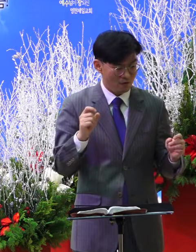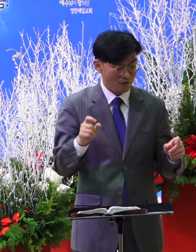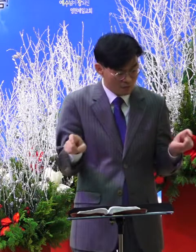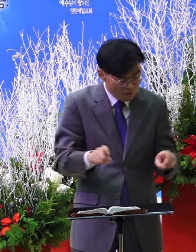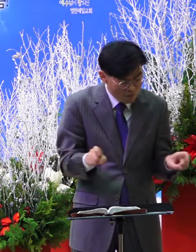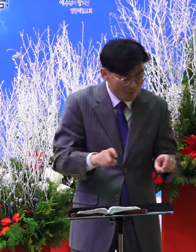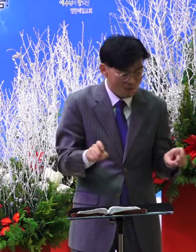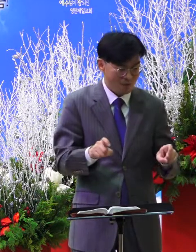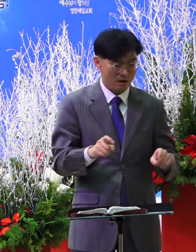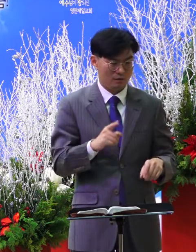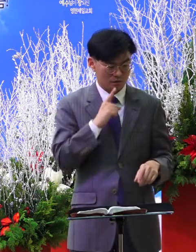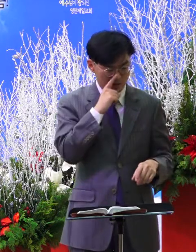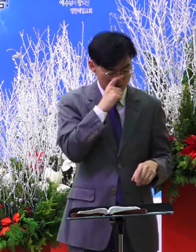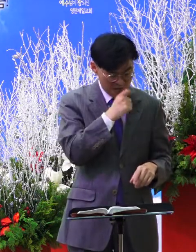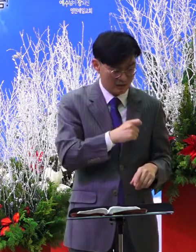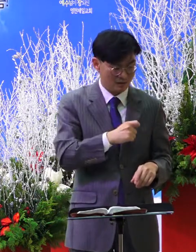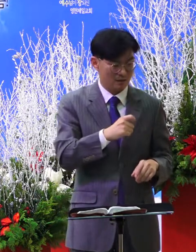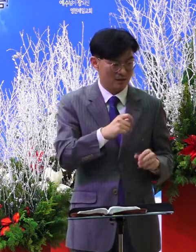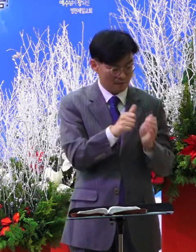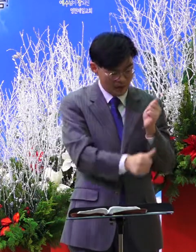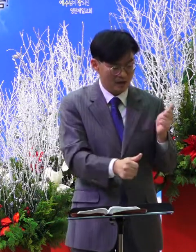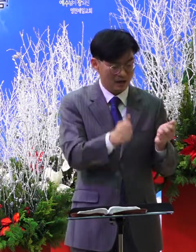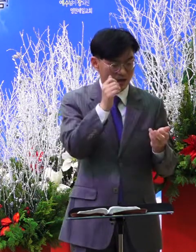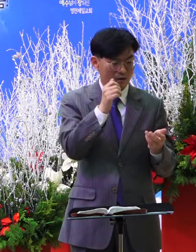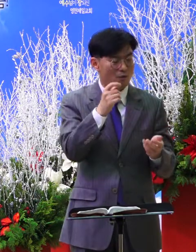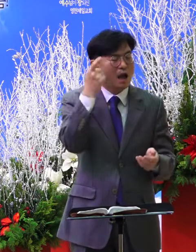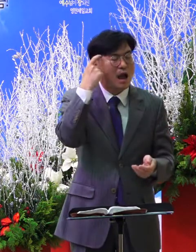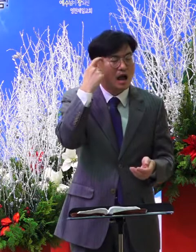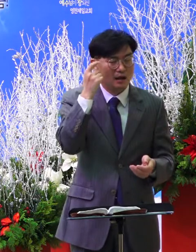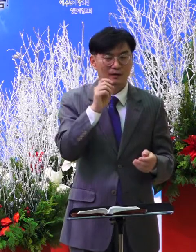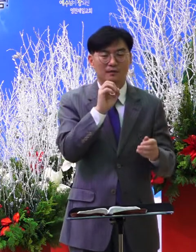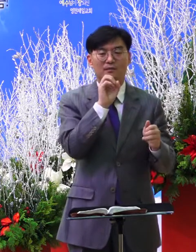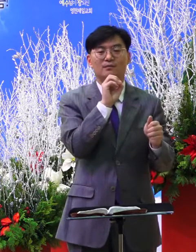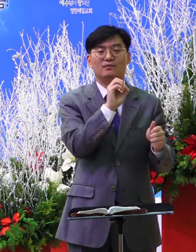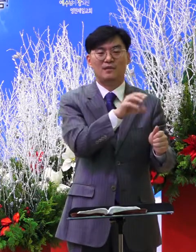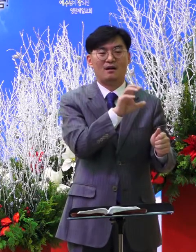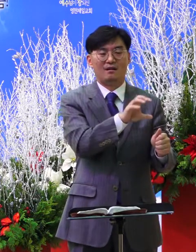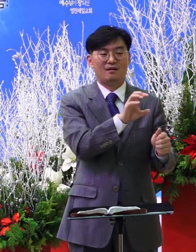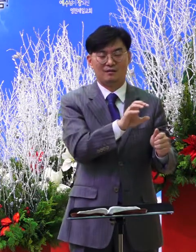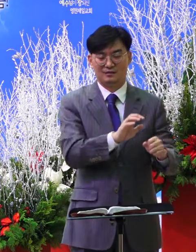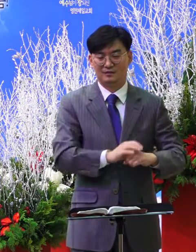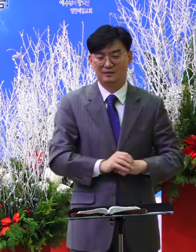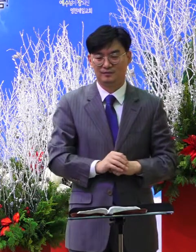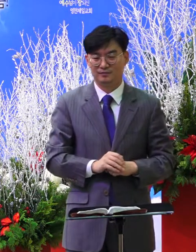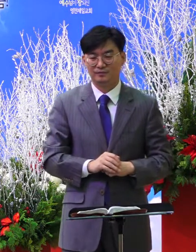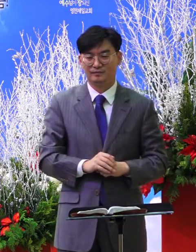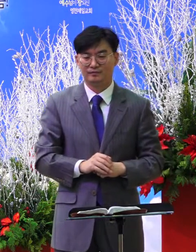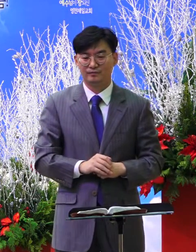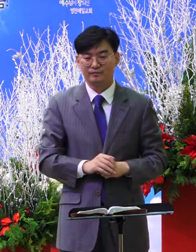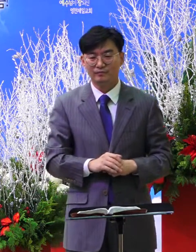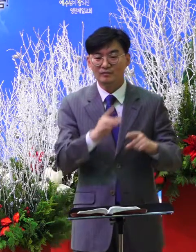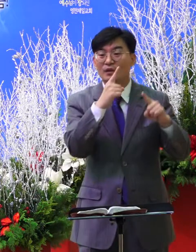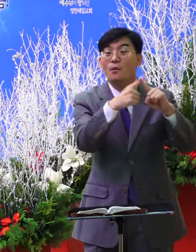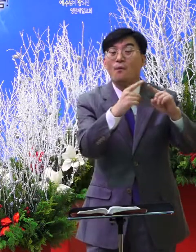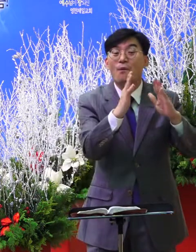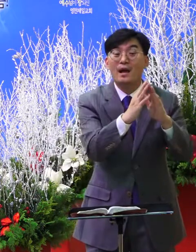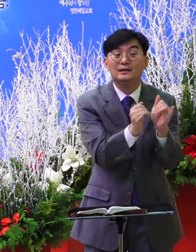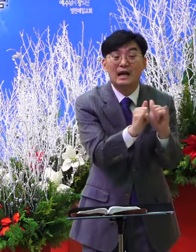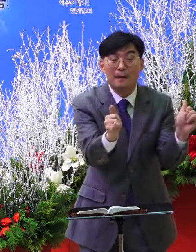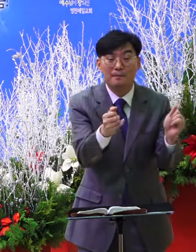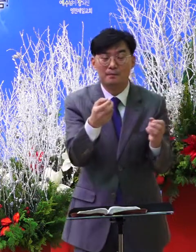초등적인 천박한 그런 세상에 빠져버리느냐, 거기에 종노릇하느냐 라고 책망했습니다.